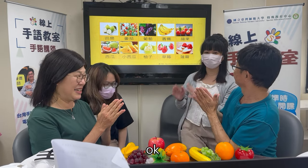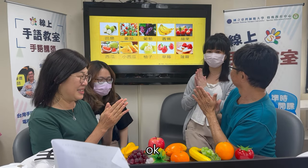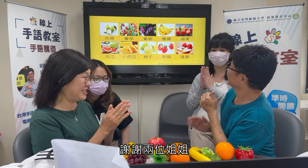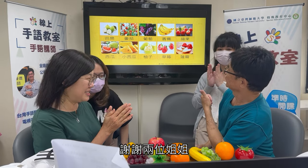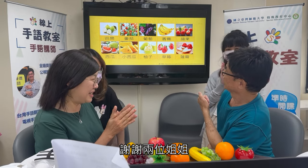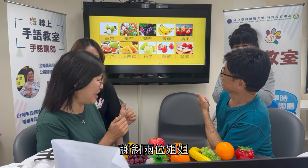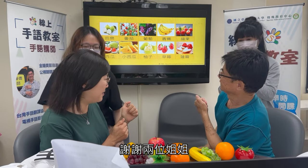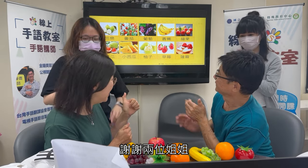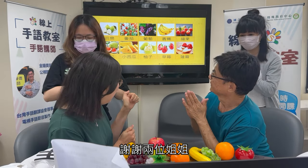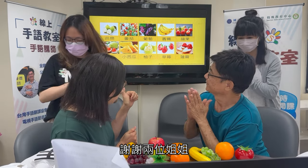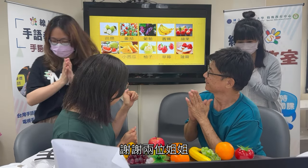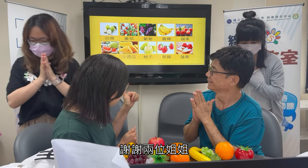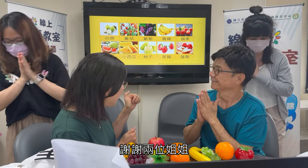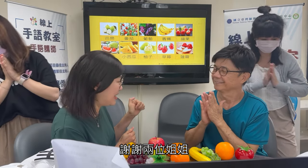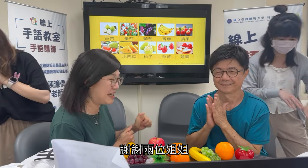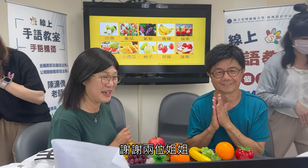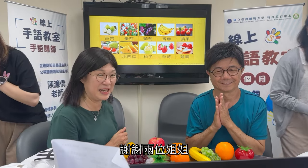谢谢两位姐姐。